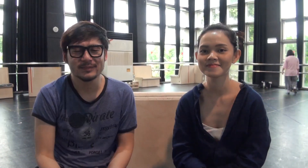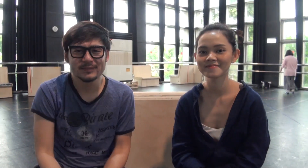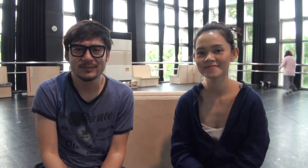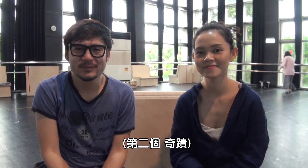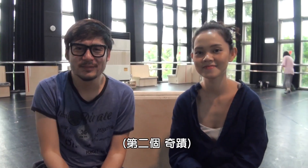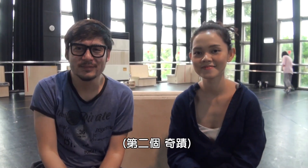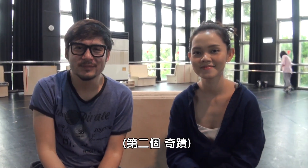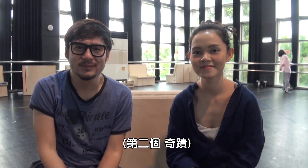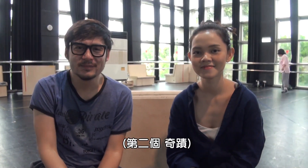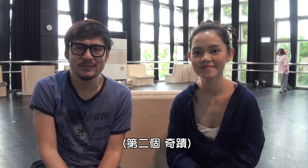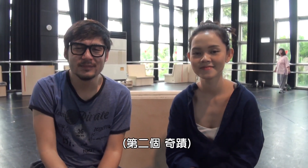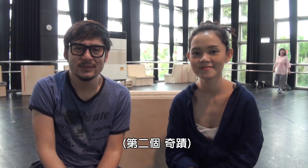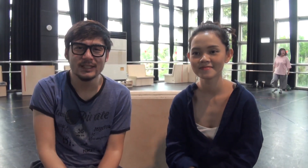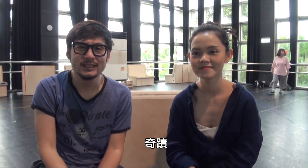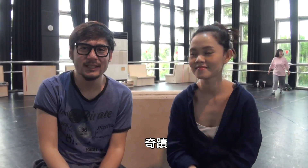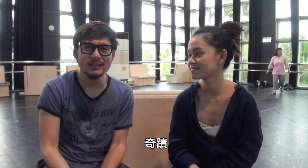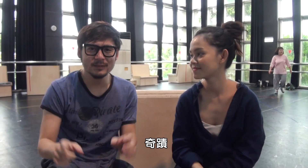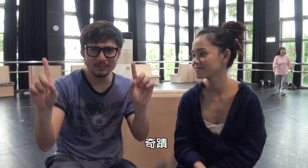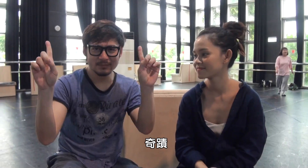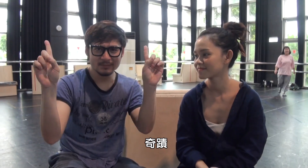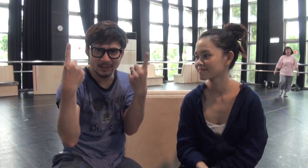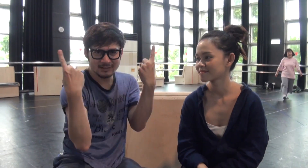第二个奇迹。 奇迹。